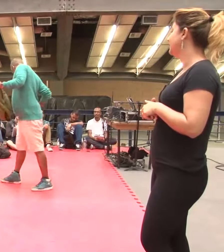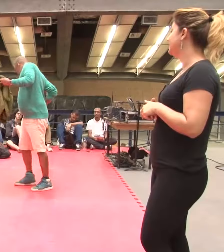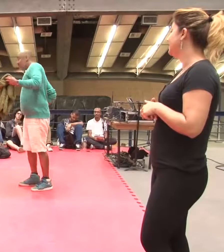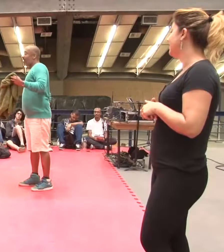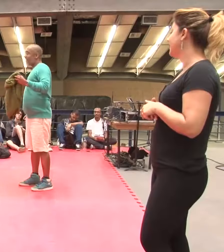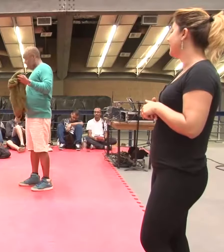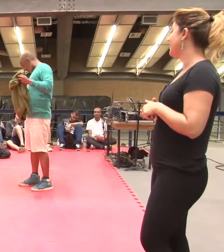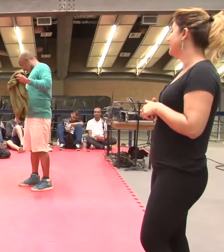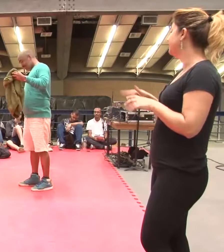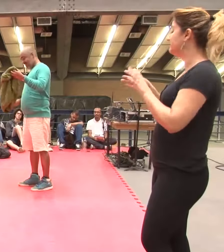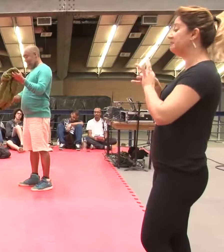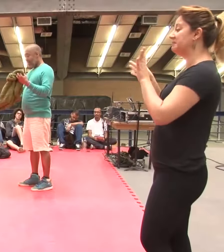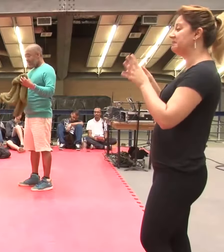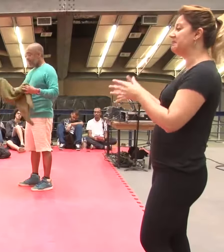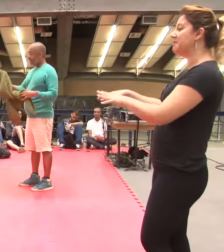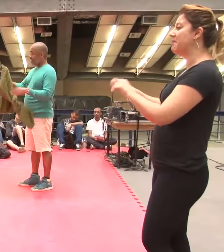Ela me deixa.